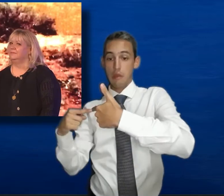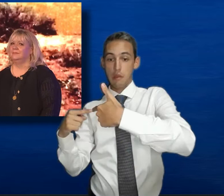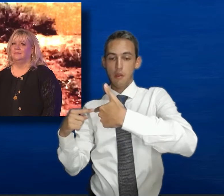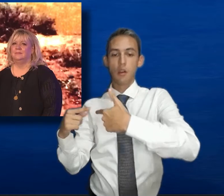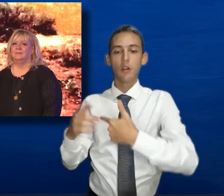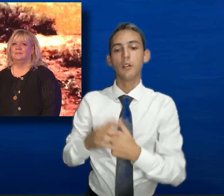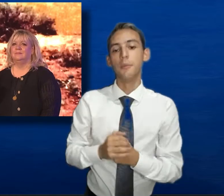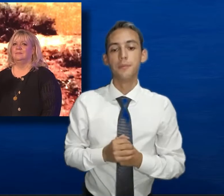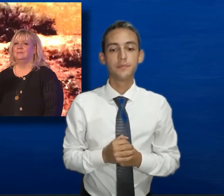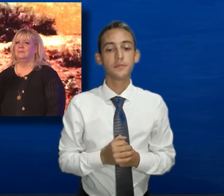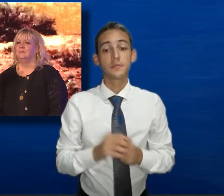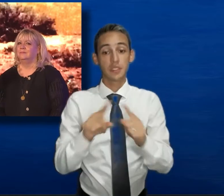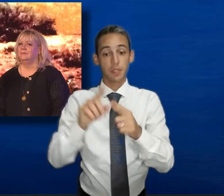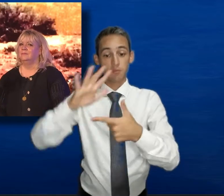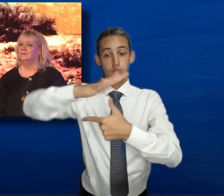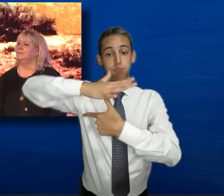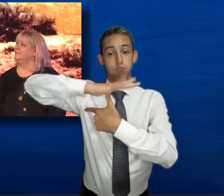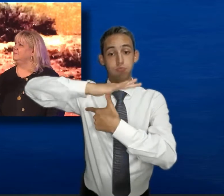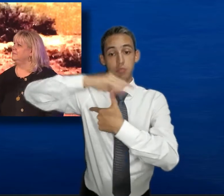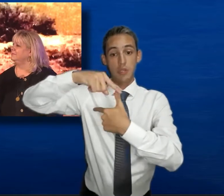Um problema com o rotor.